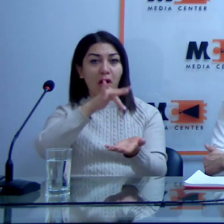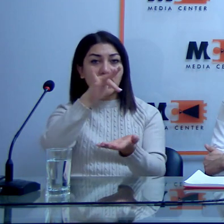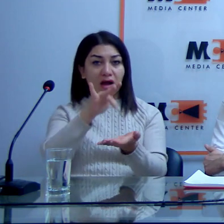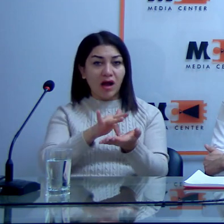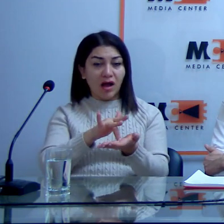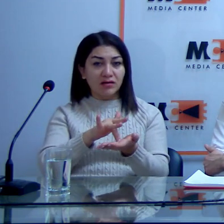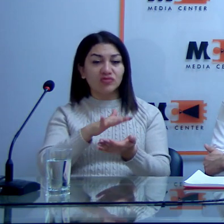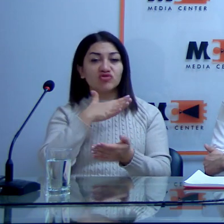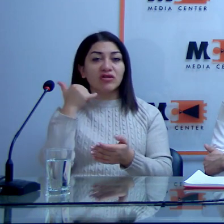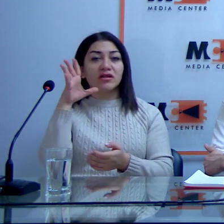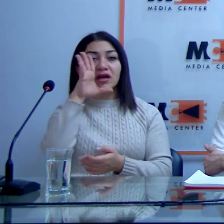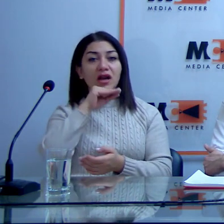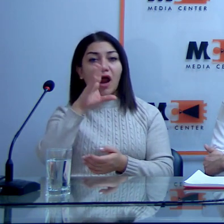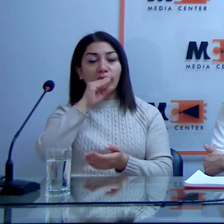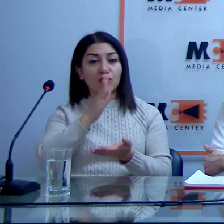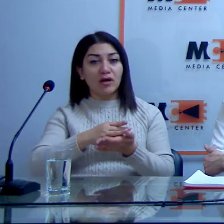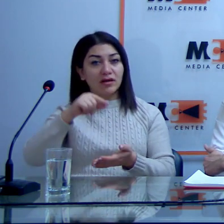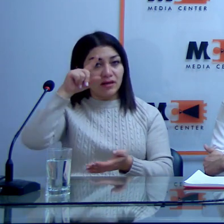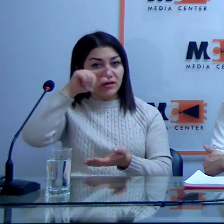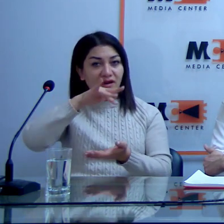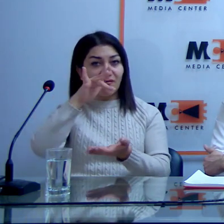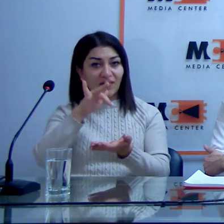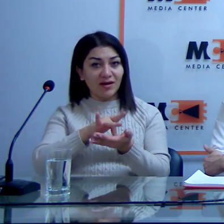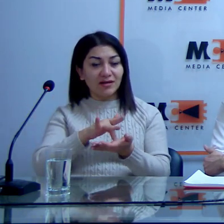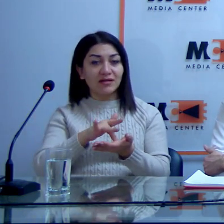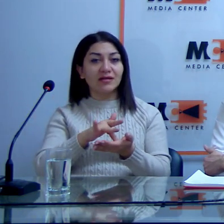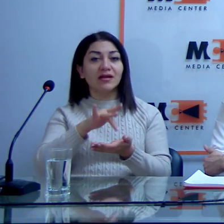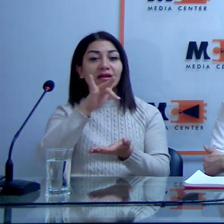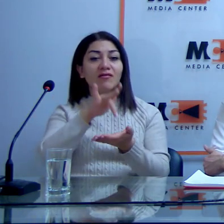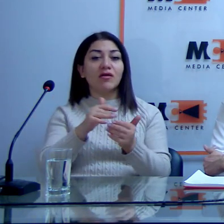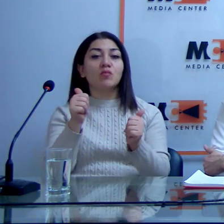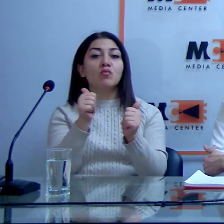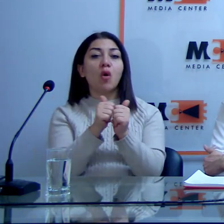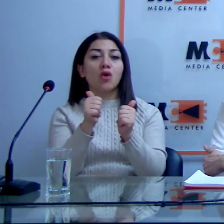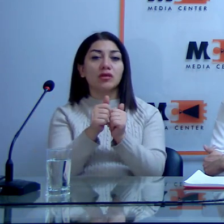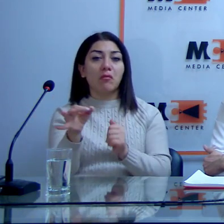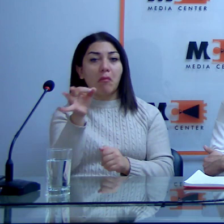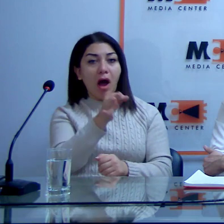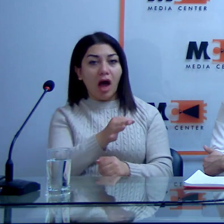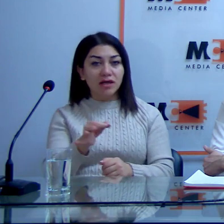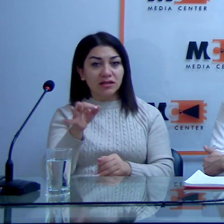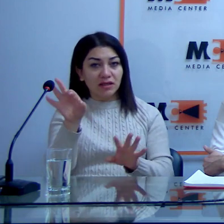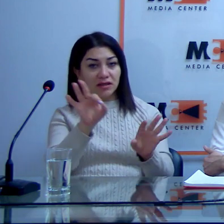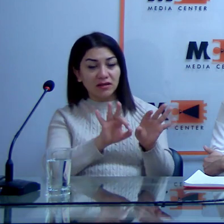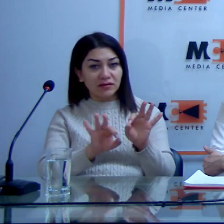շատ հնարավորություններ, կենտրոնին մոտ մարզեր, հա, մայրաքաղաքին մոտ մարզեր,